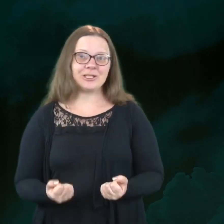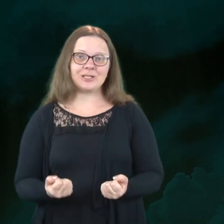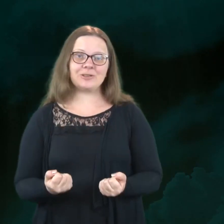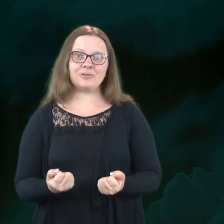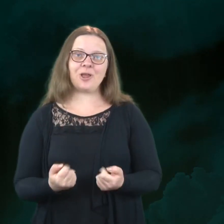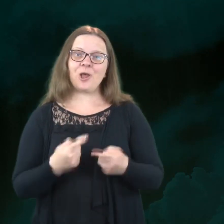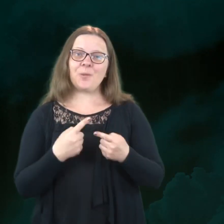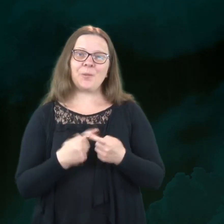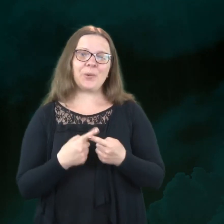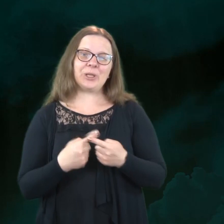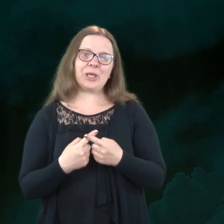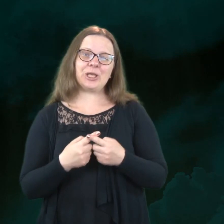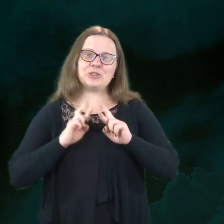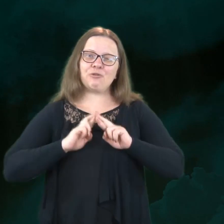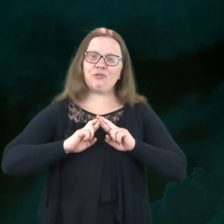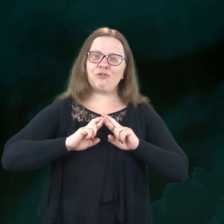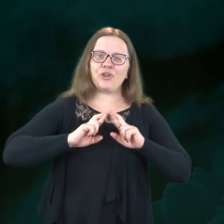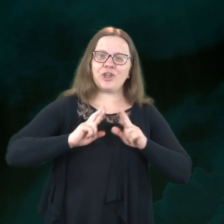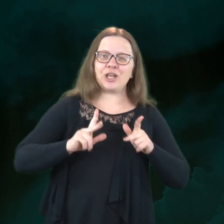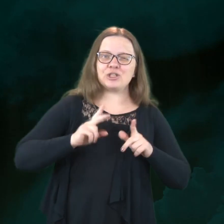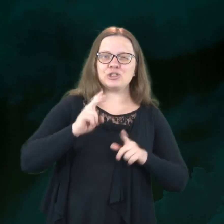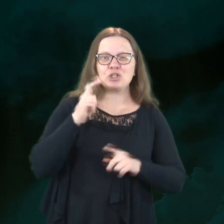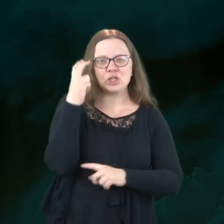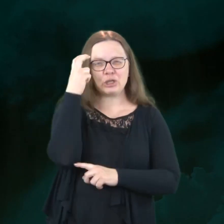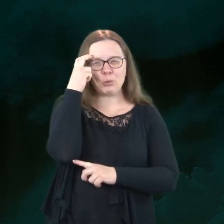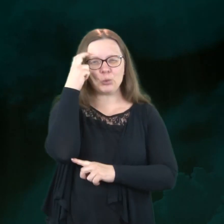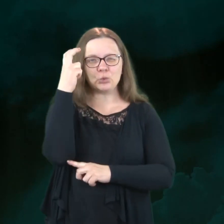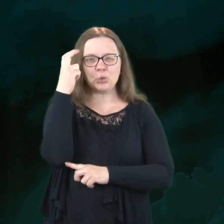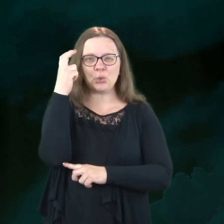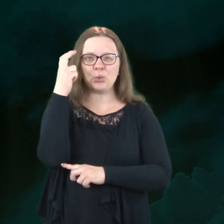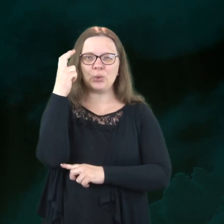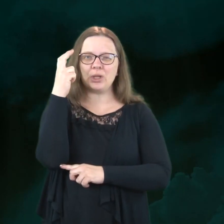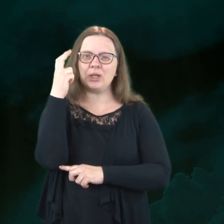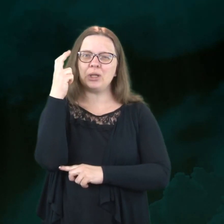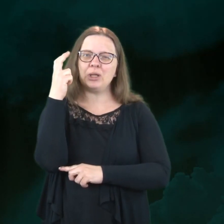uma observação, talvez ninguém nunca pensou nisso.